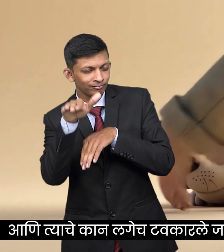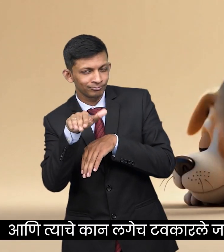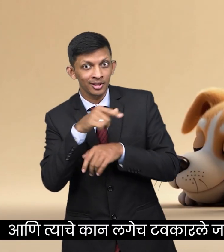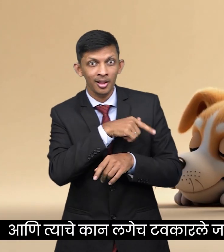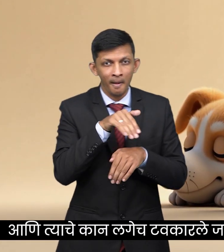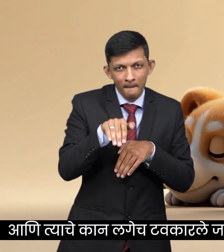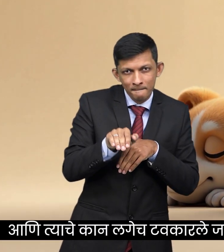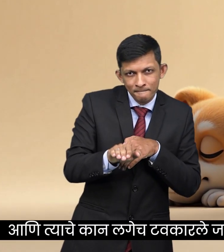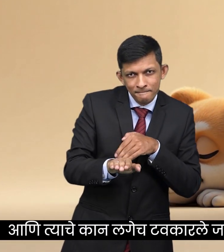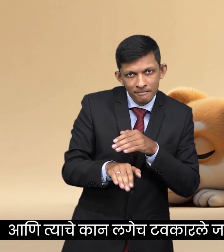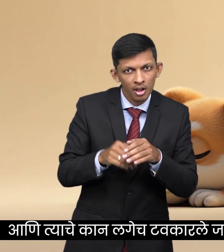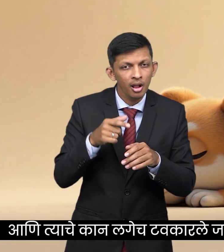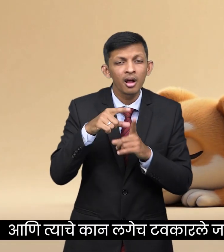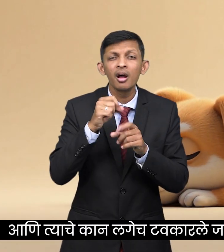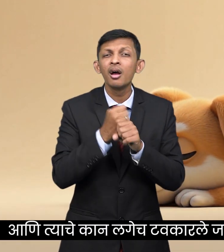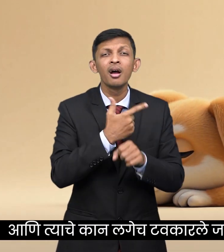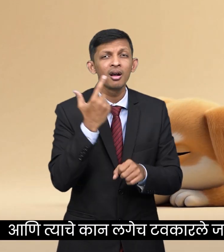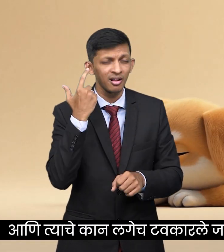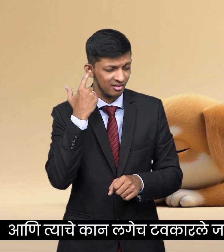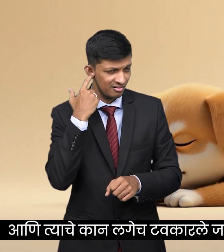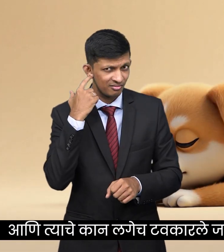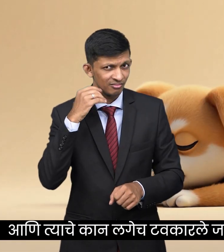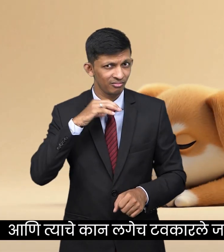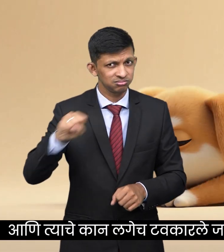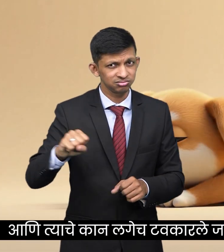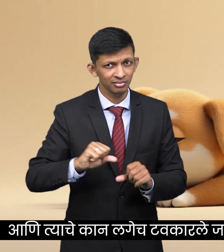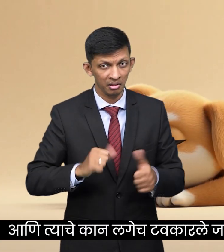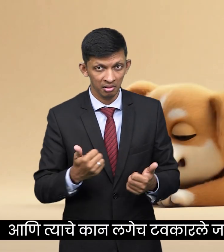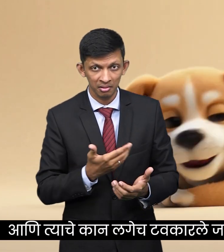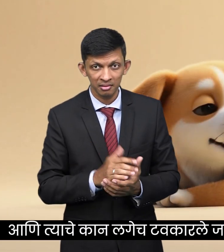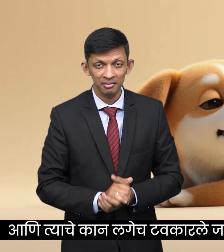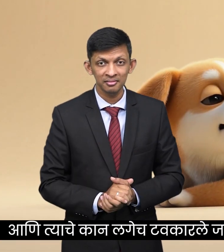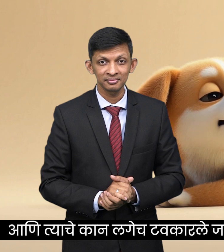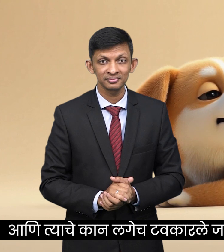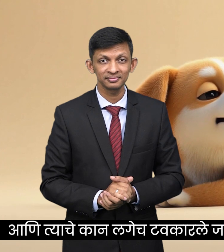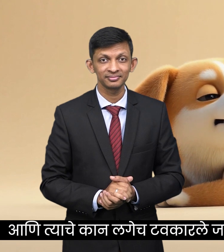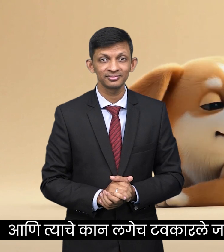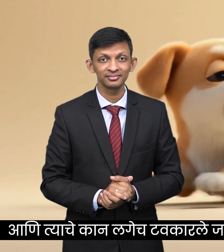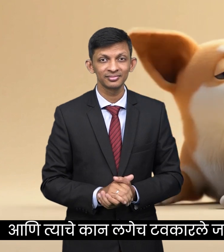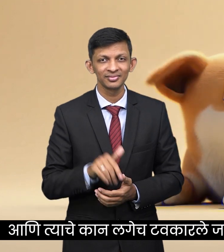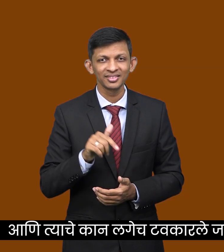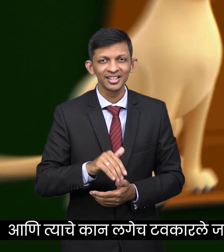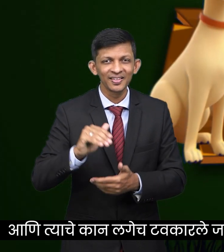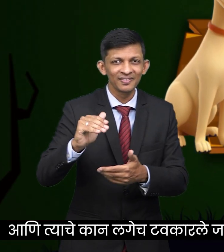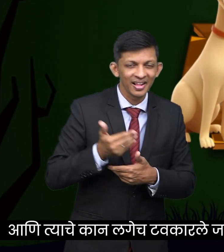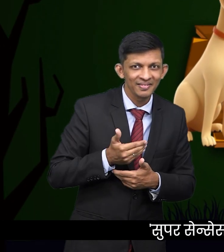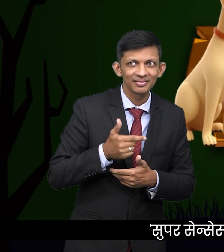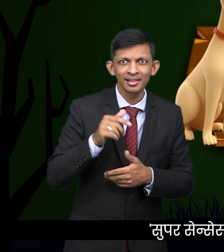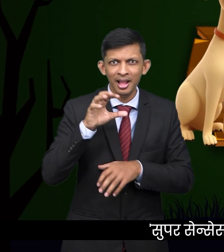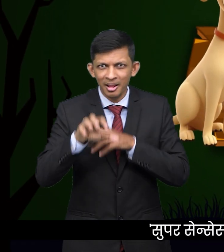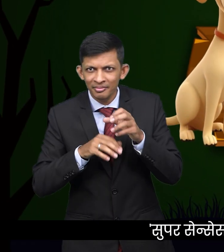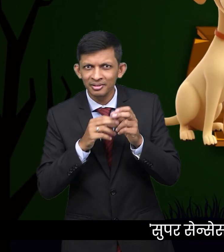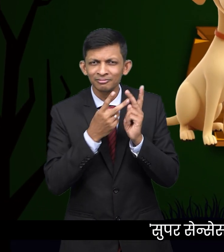जा आणि त्याचे कान लगेच टवकारले जातात. कुत्र्यांना अगदी बारीक आवाजही ऐकू